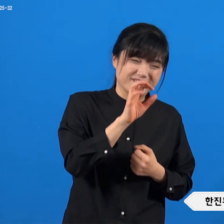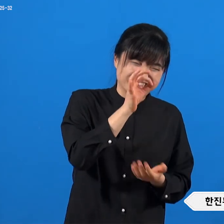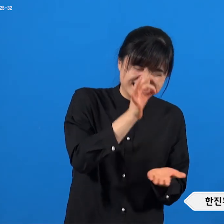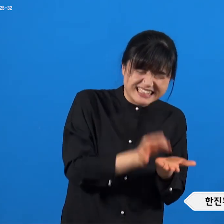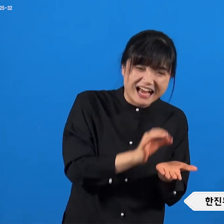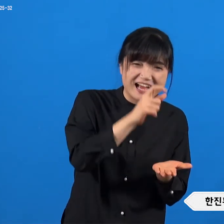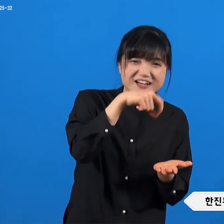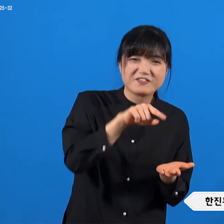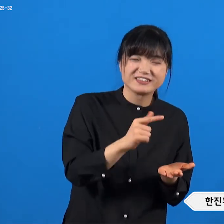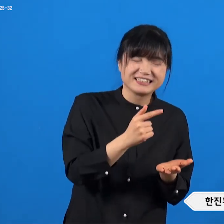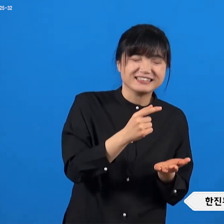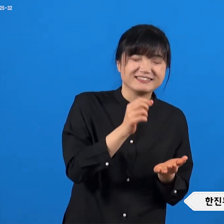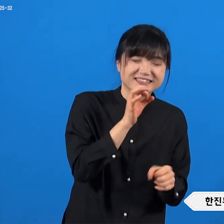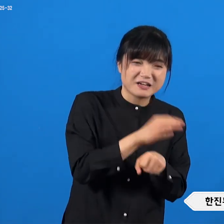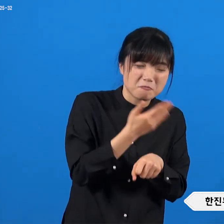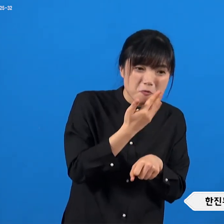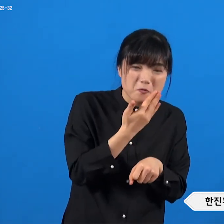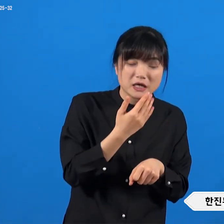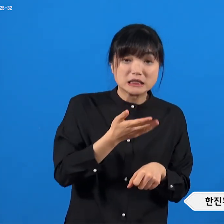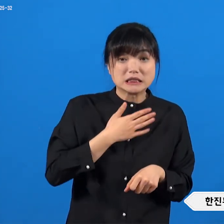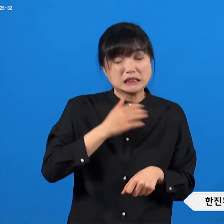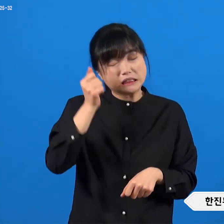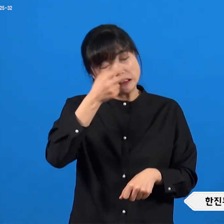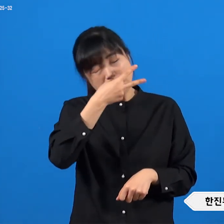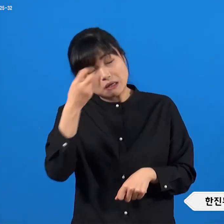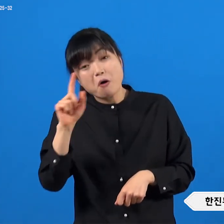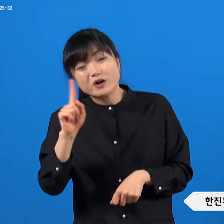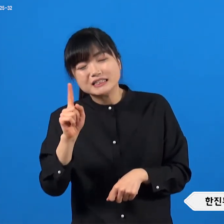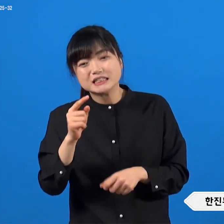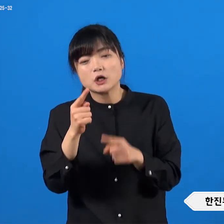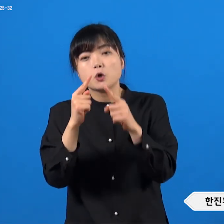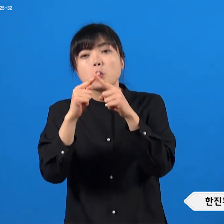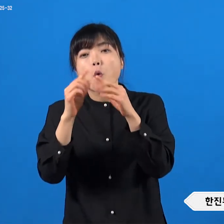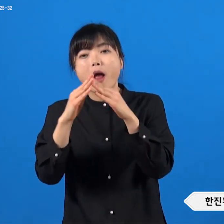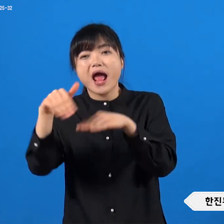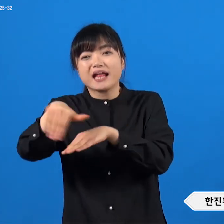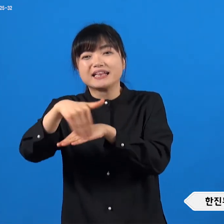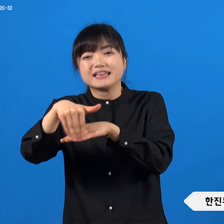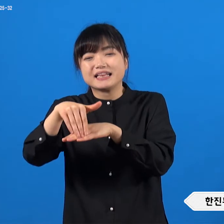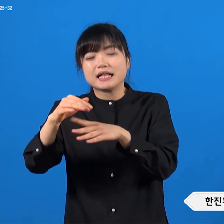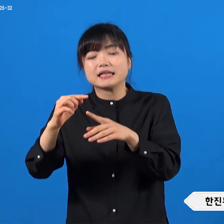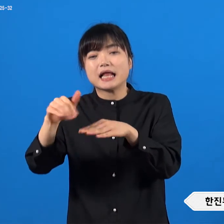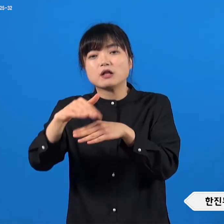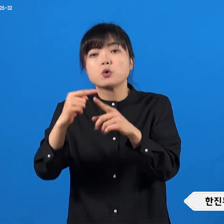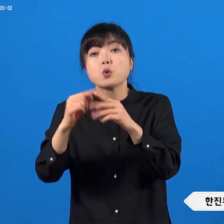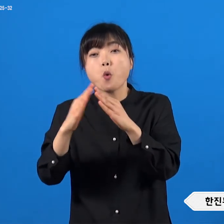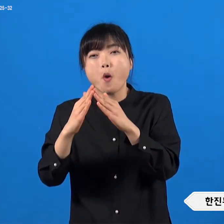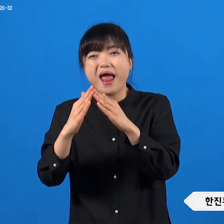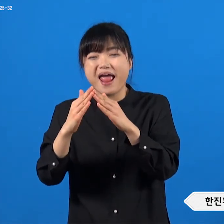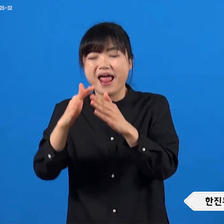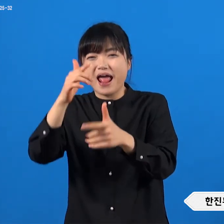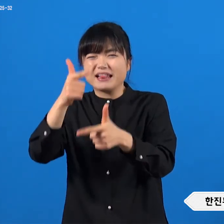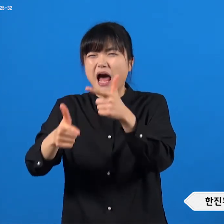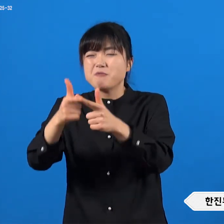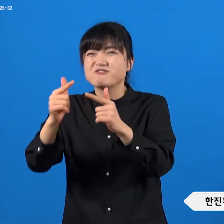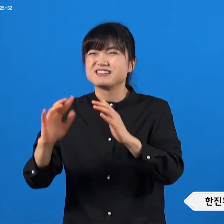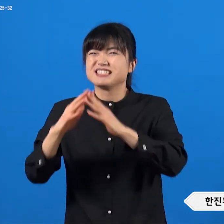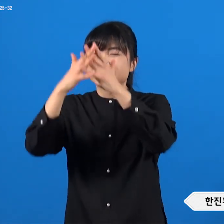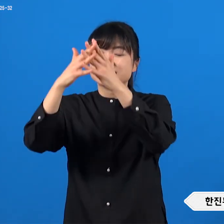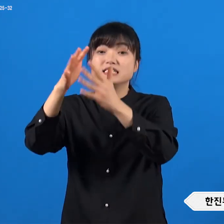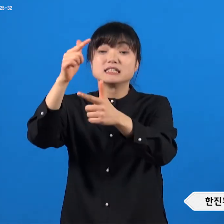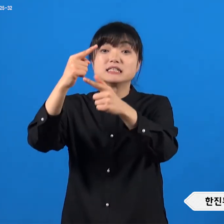잠은 제가 섬기던 교회가 2층 일제시대 때부터 있었던 2층 목조 건물인데